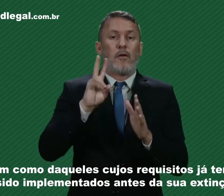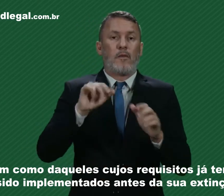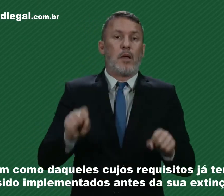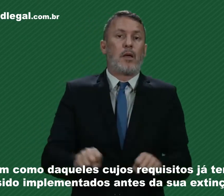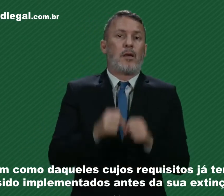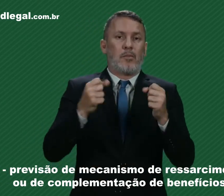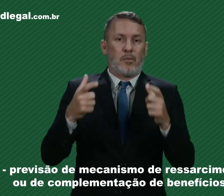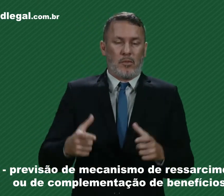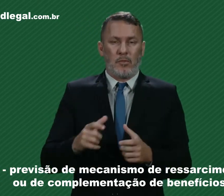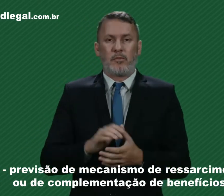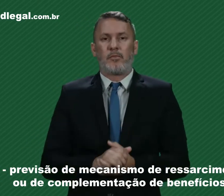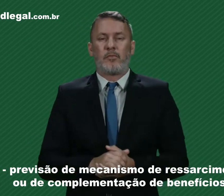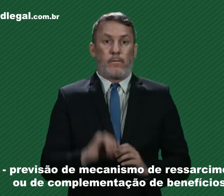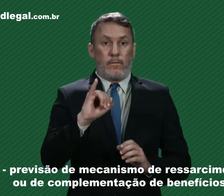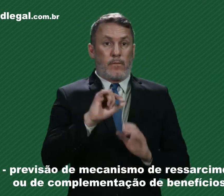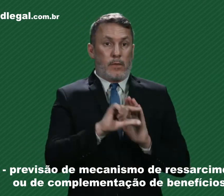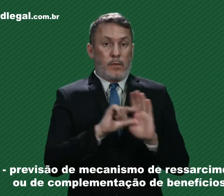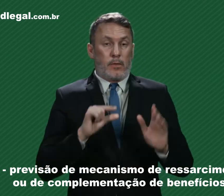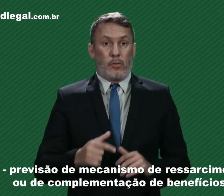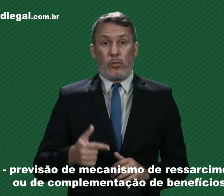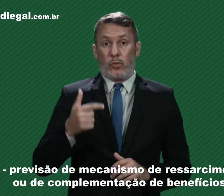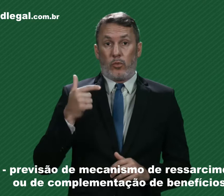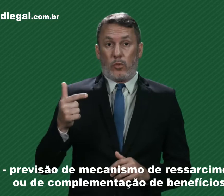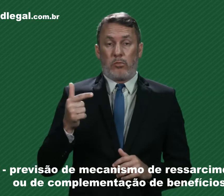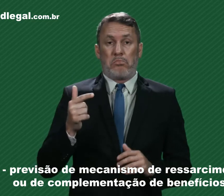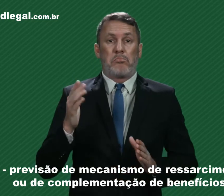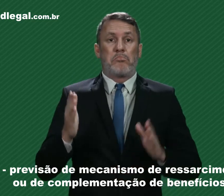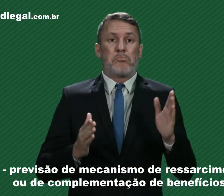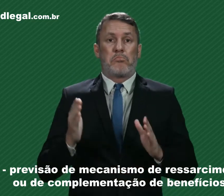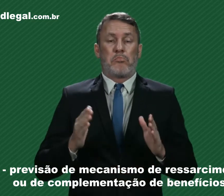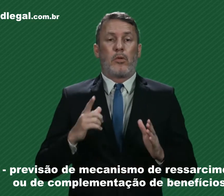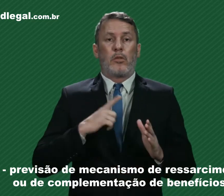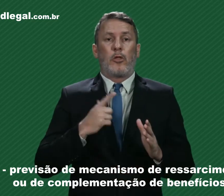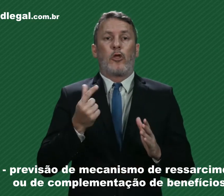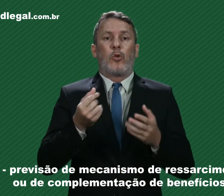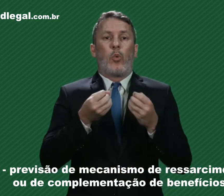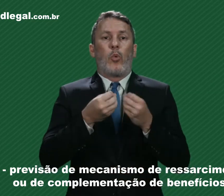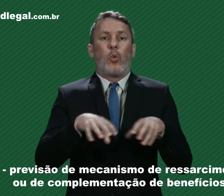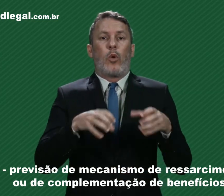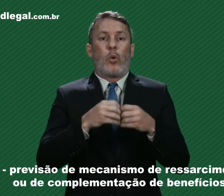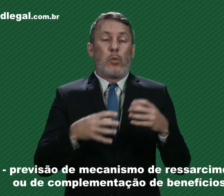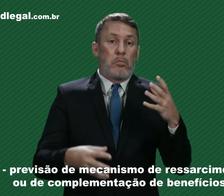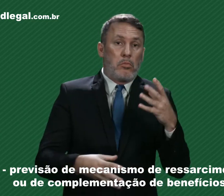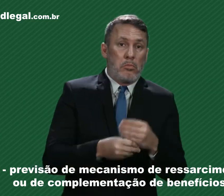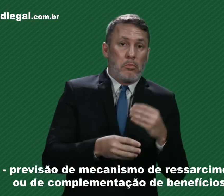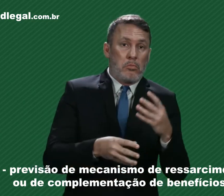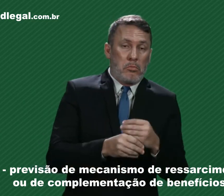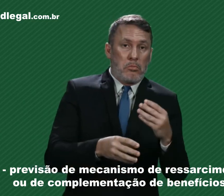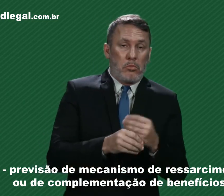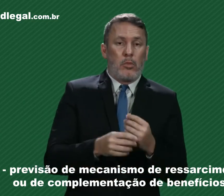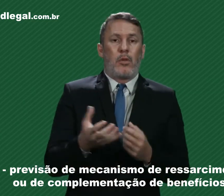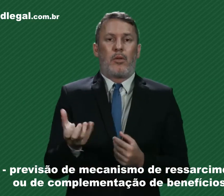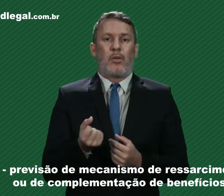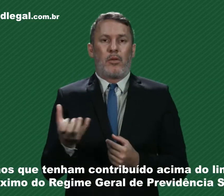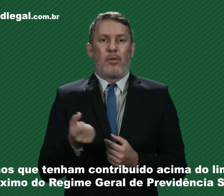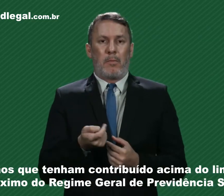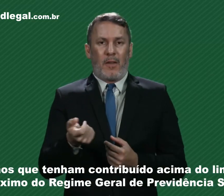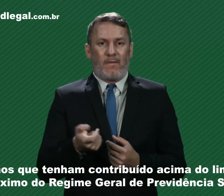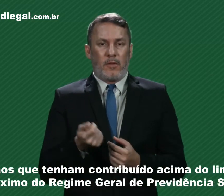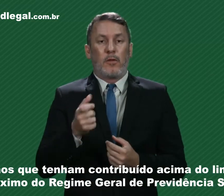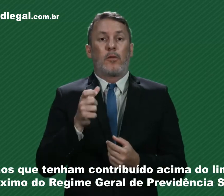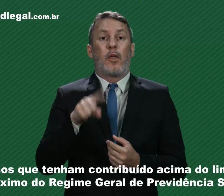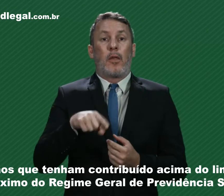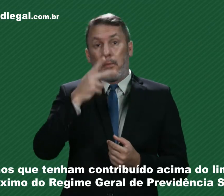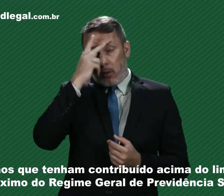sua extinção. Inciso 2. Previsão de mecanismo de ressarcimento ou de complementação de benefícios aos